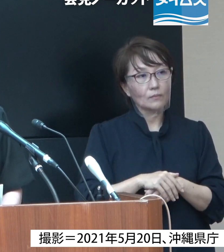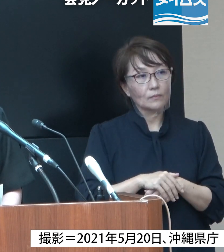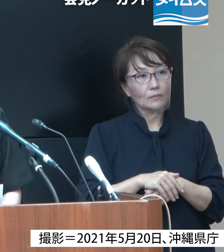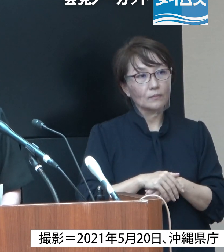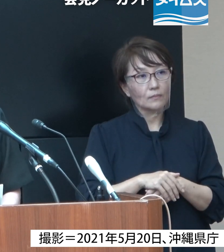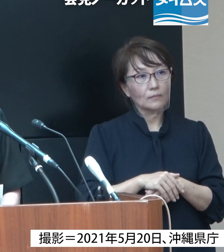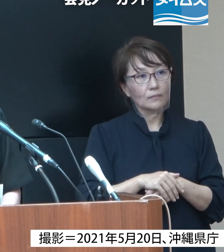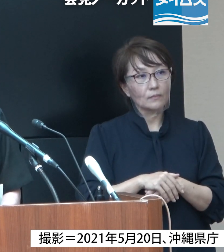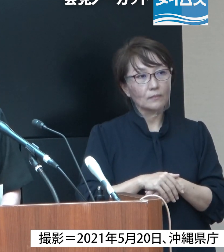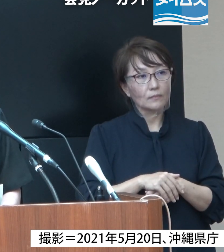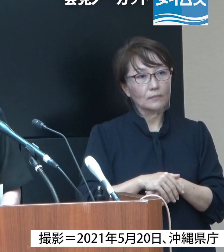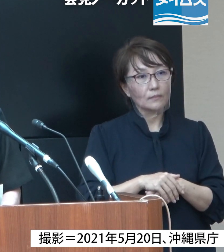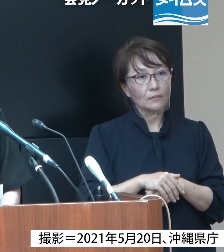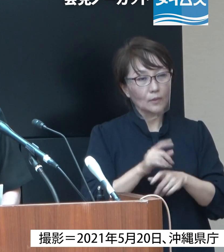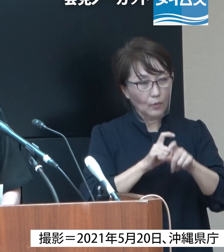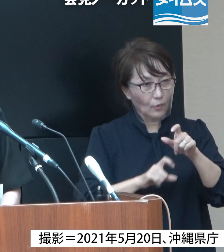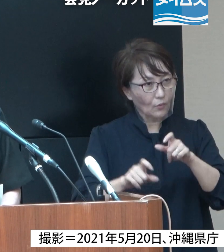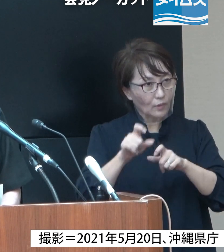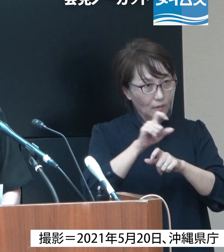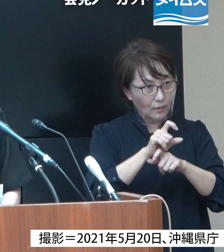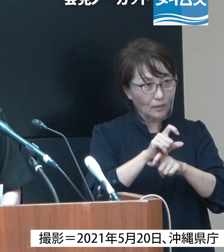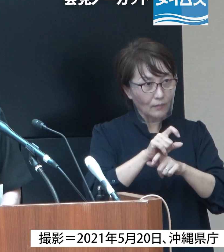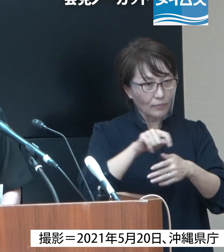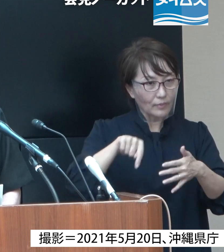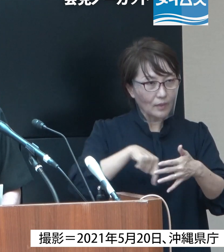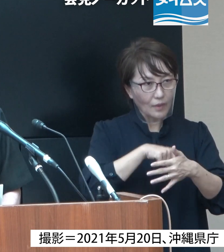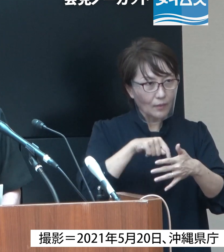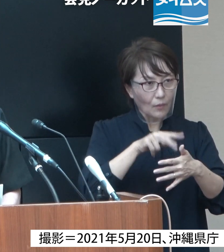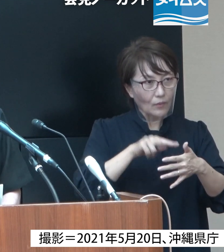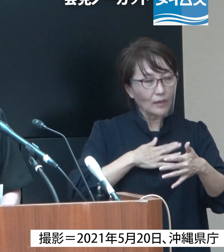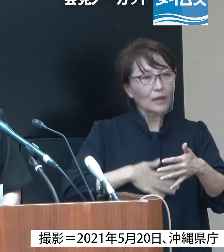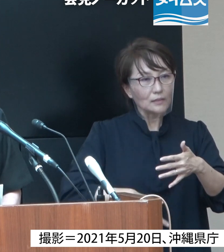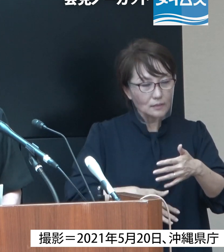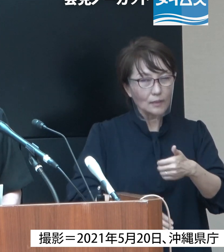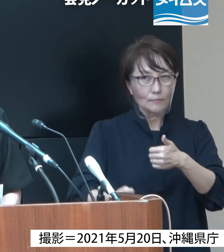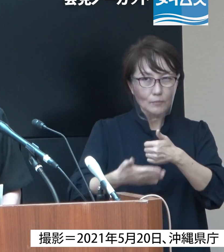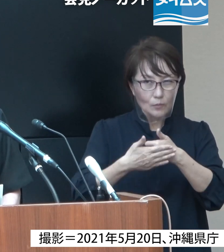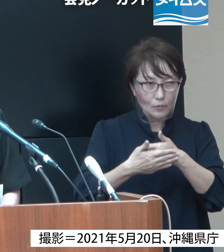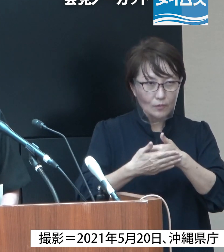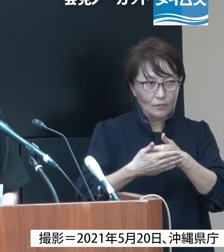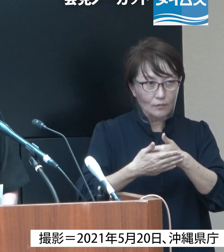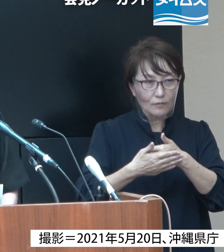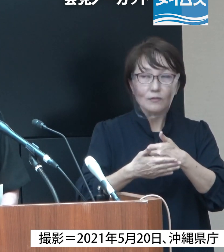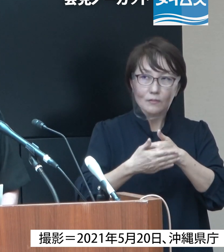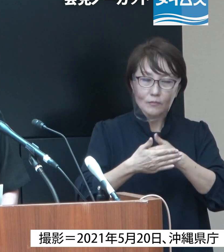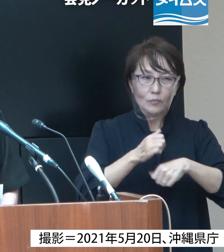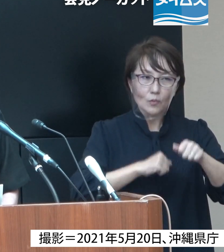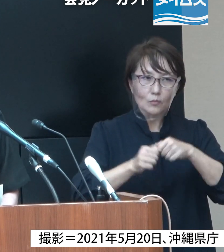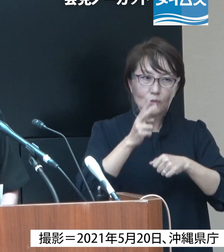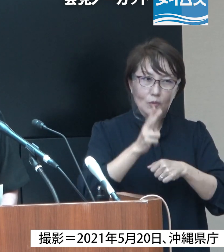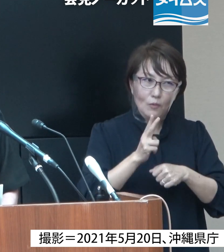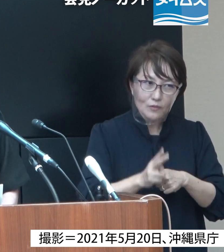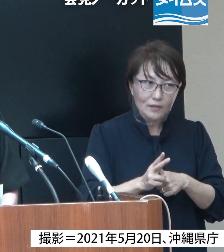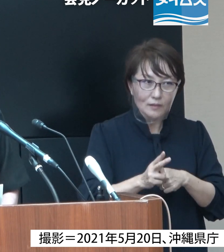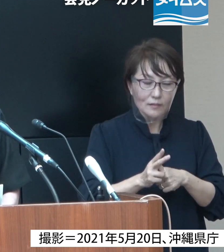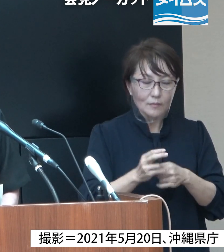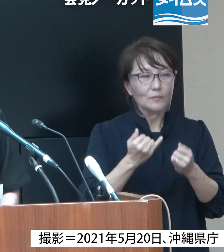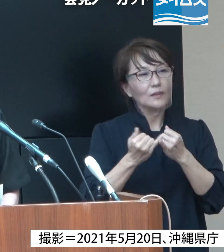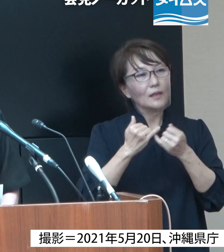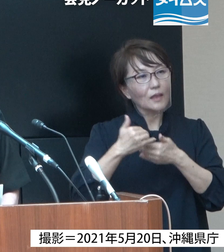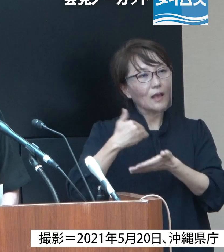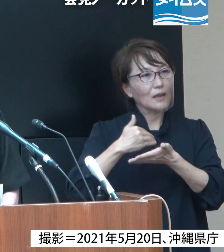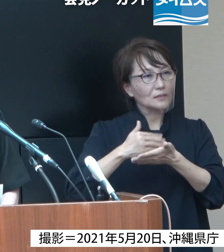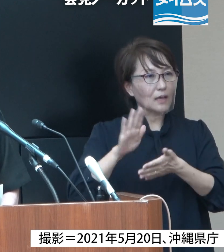一層認識を深くして、協力して取り組んでいただくようという、そういうような、お話がありました